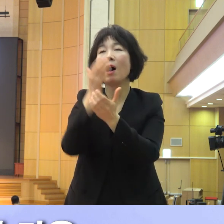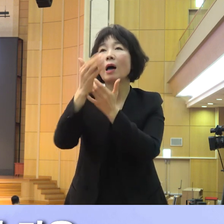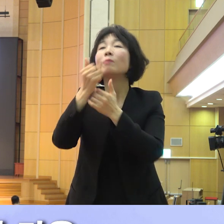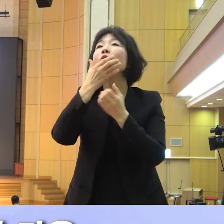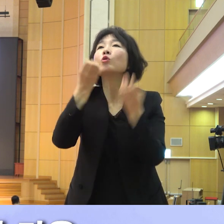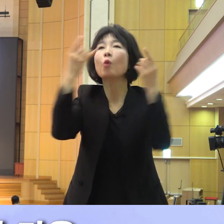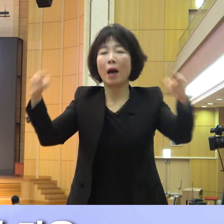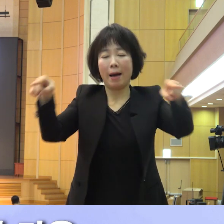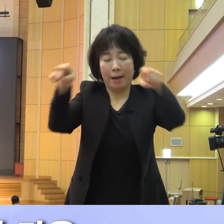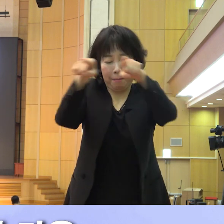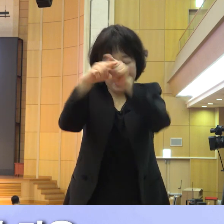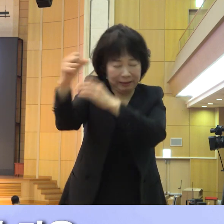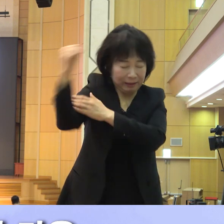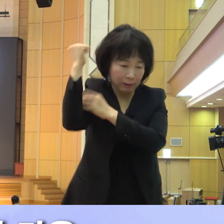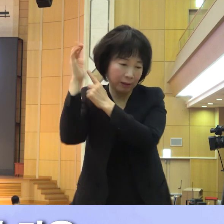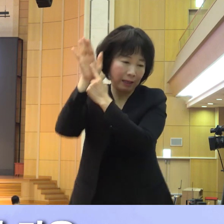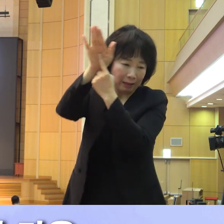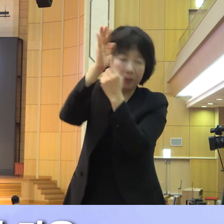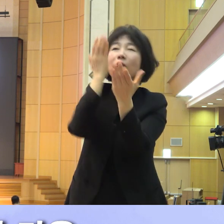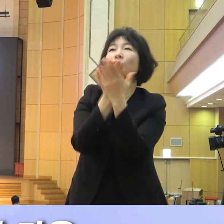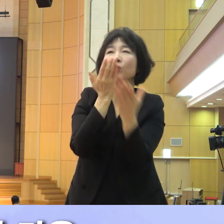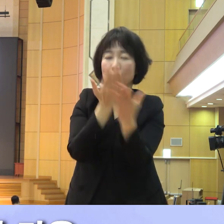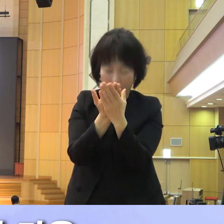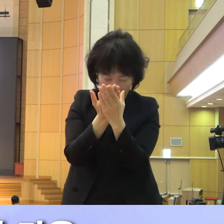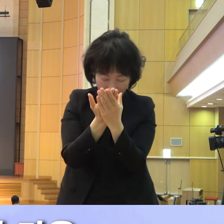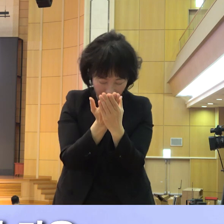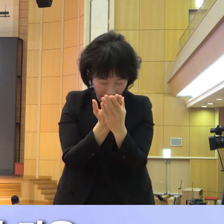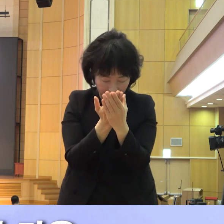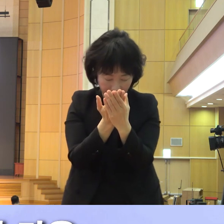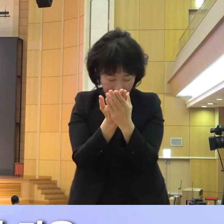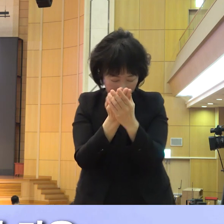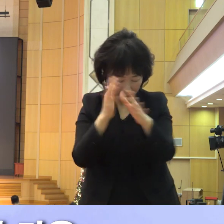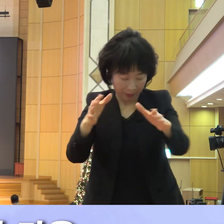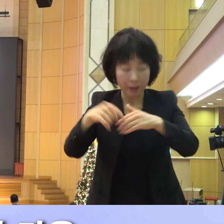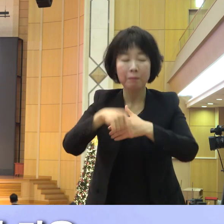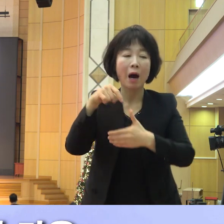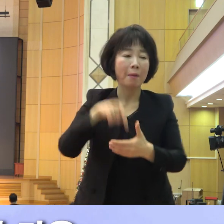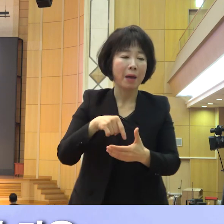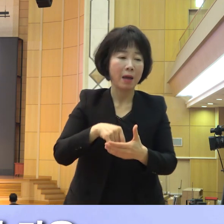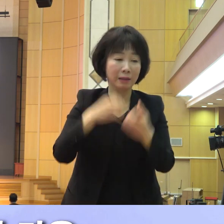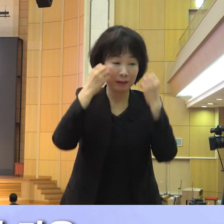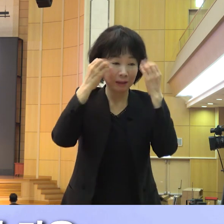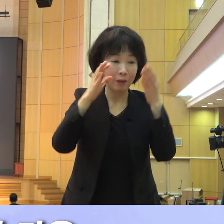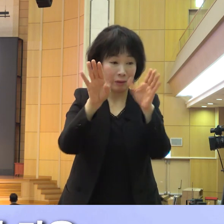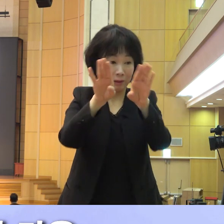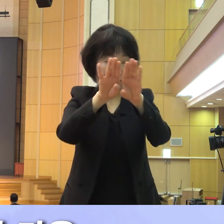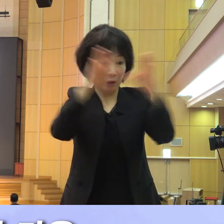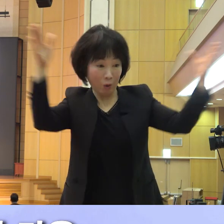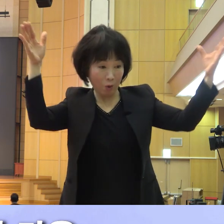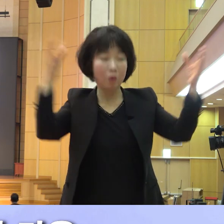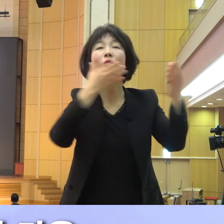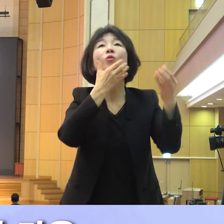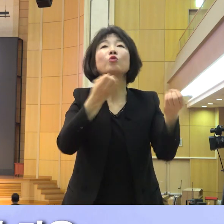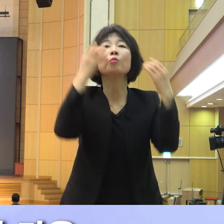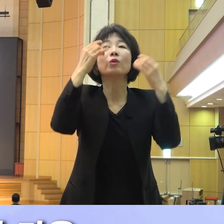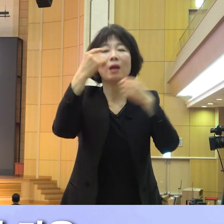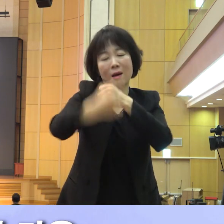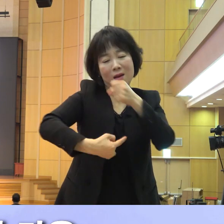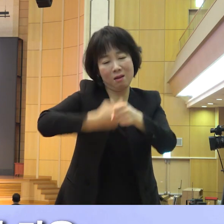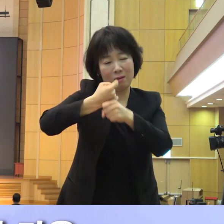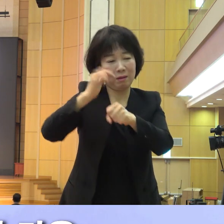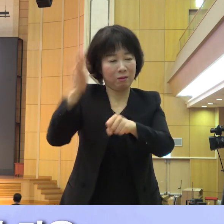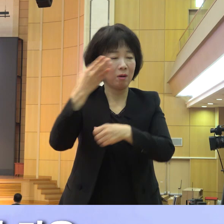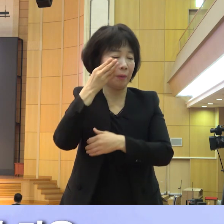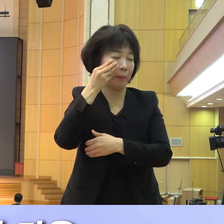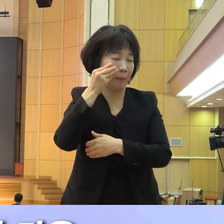축복이 함께하는 역사가 나타나기를 원합니다. 아버지, 새로운 시대를 열어가는 축복의 한 해가